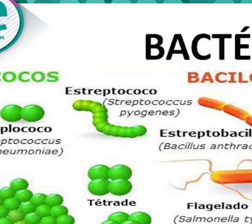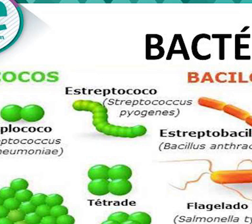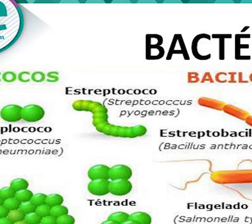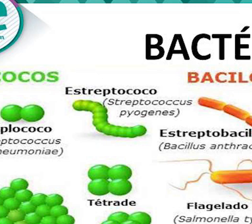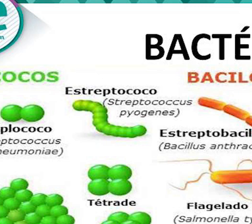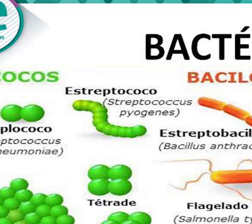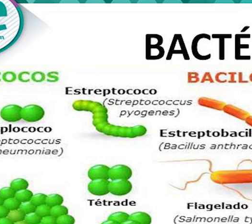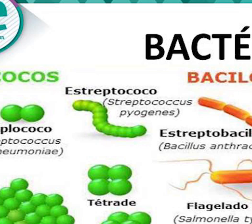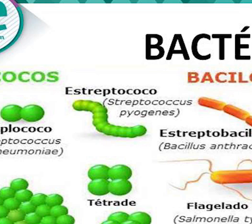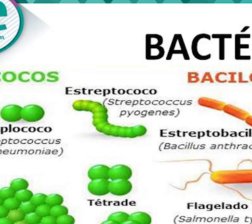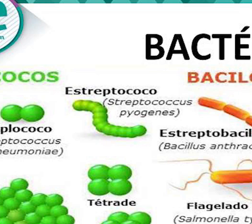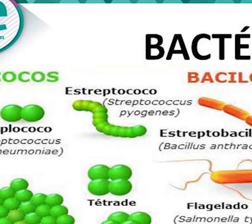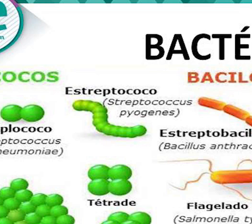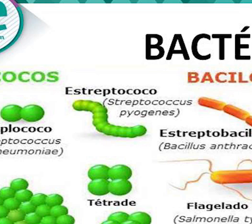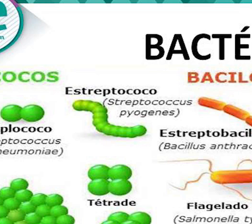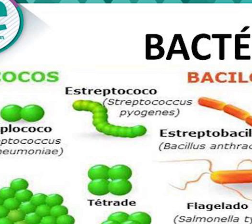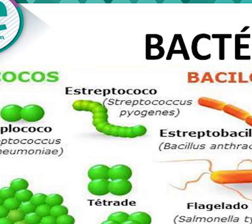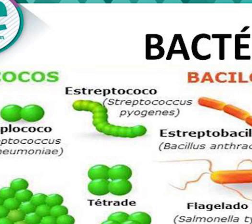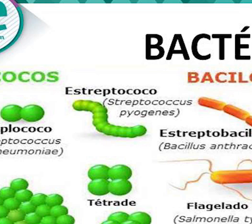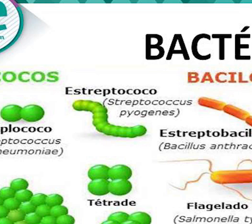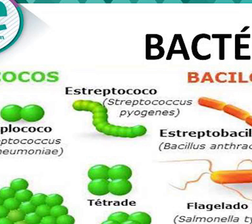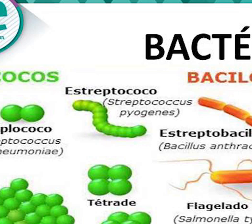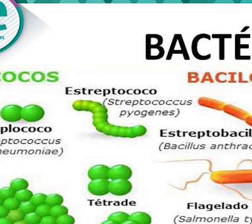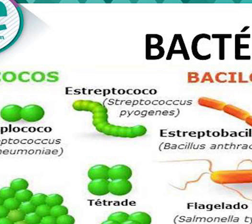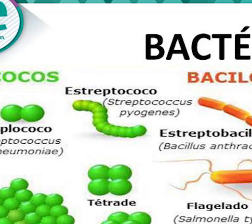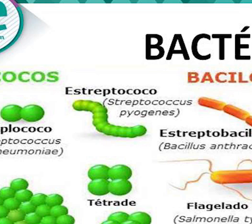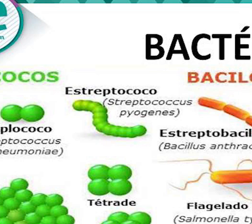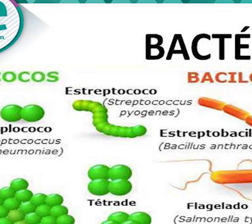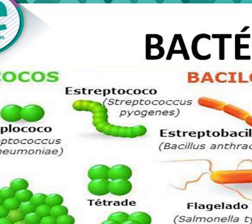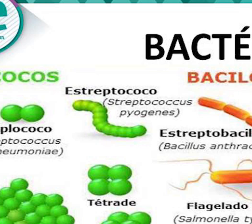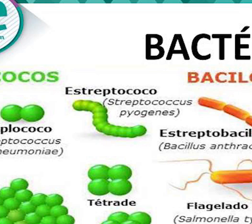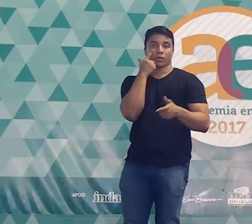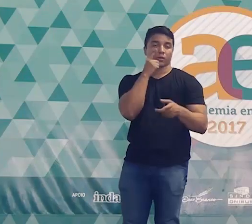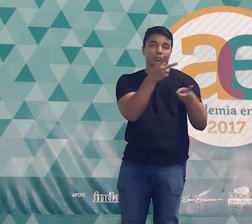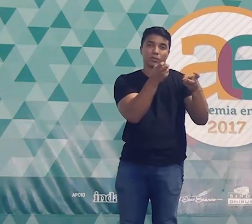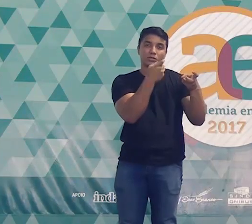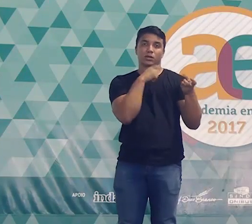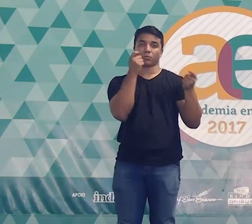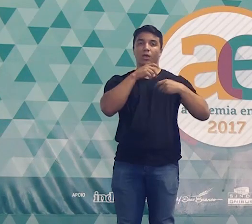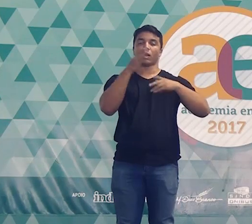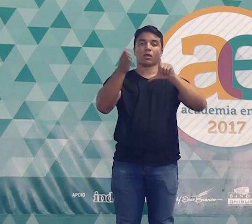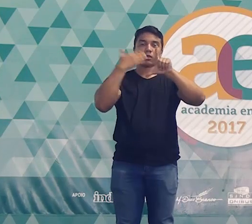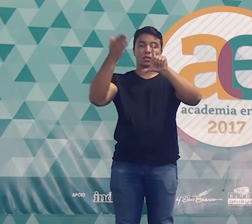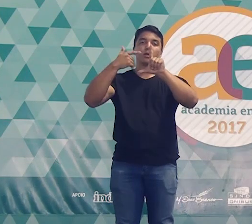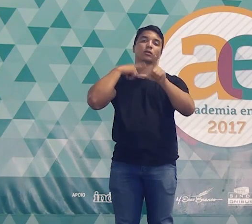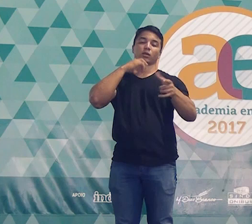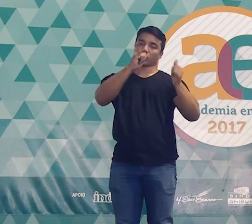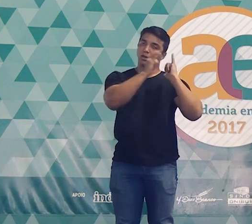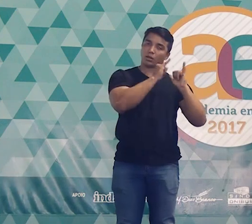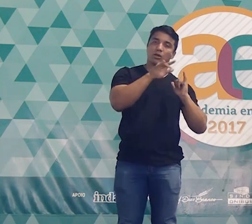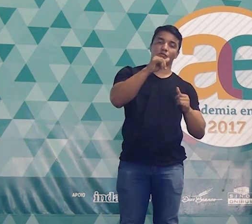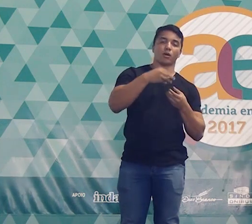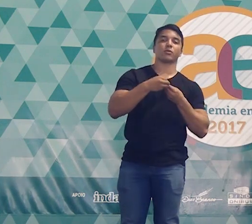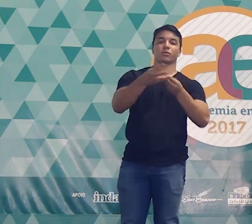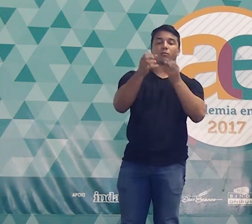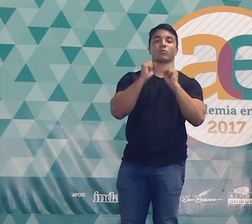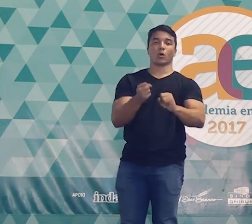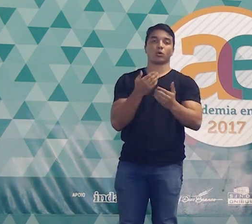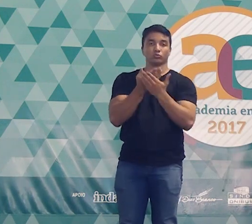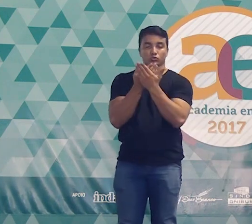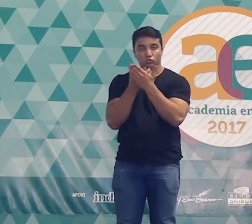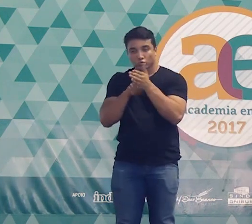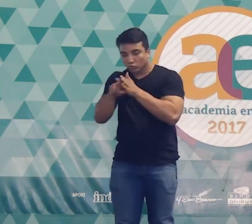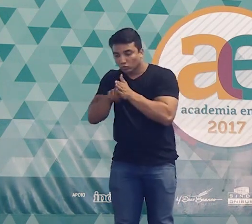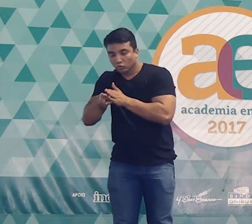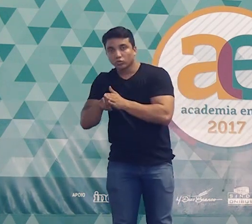um chamado espirilo. Você está vendo aí que eu botei na tela, que vocês vão ter também o slide na internet. Lembre de pegar o slide, estudar o